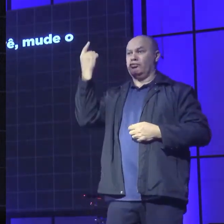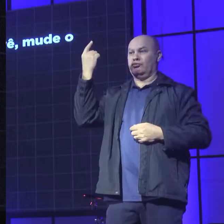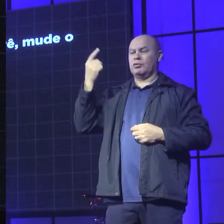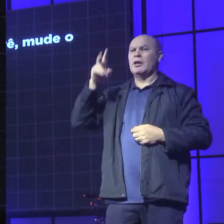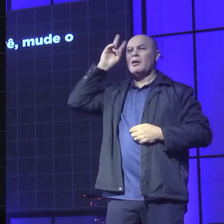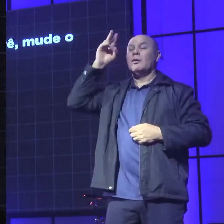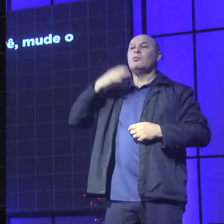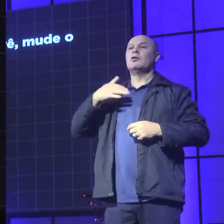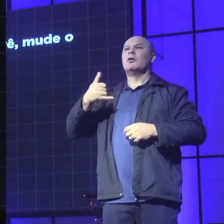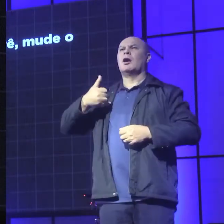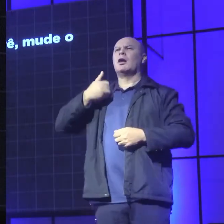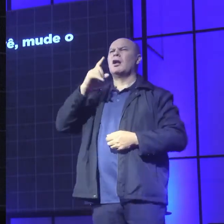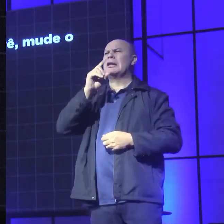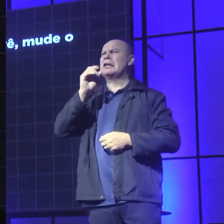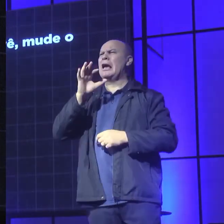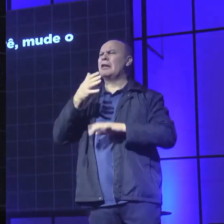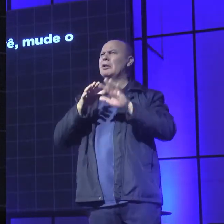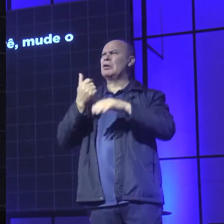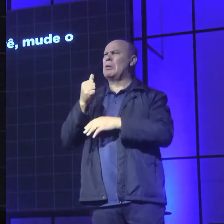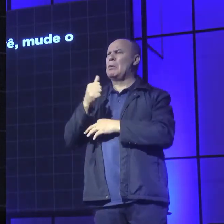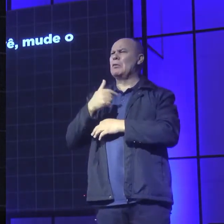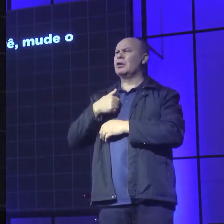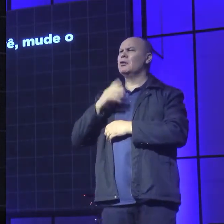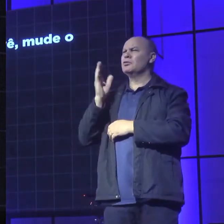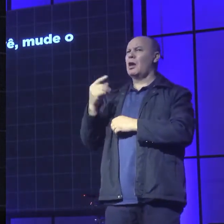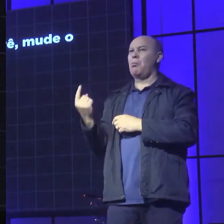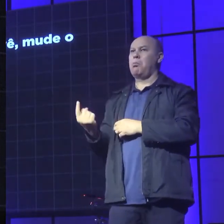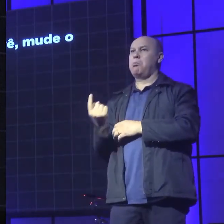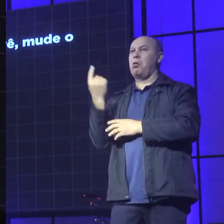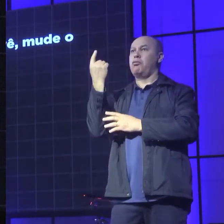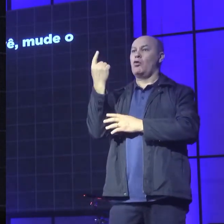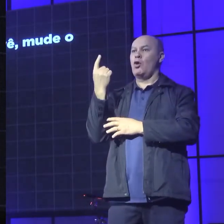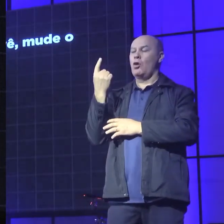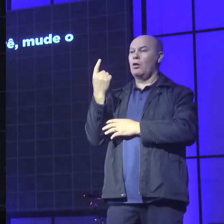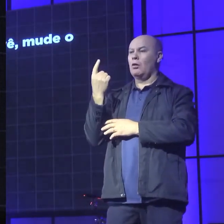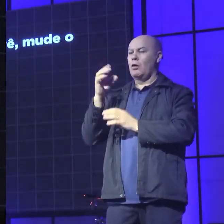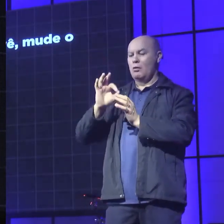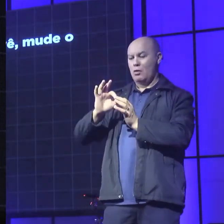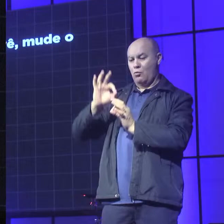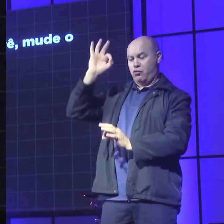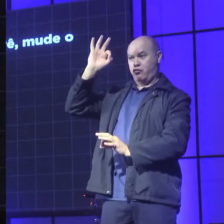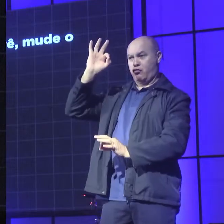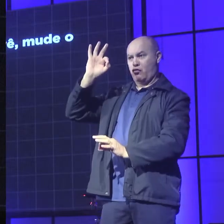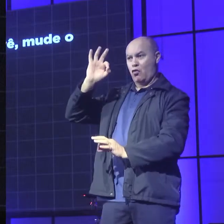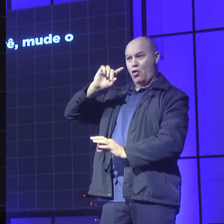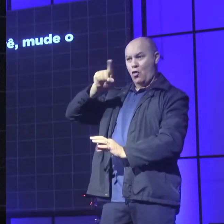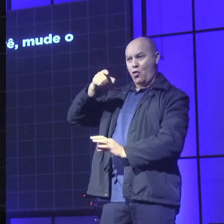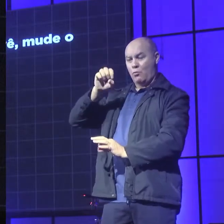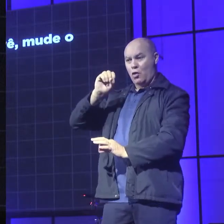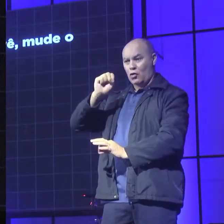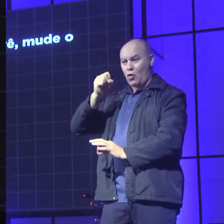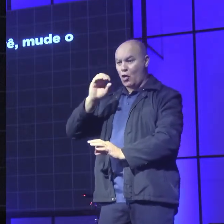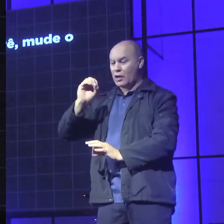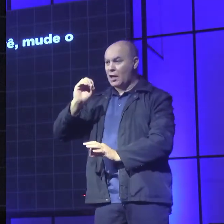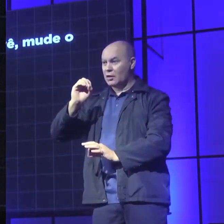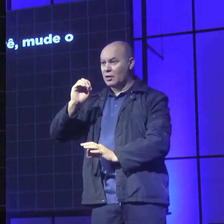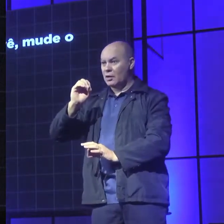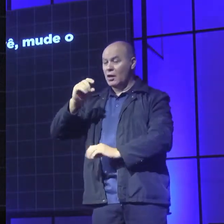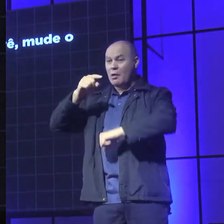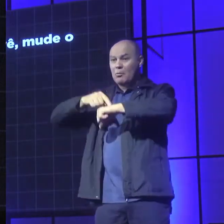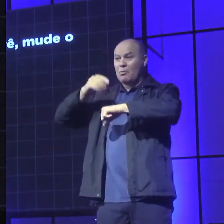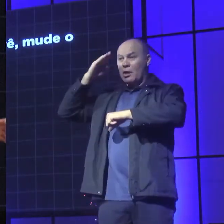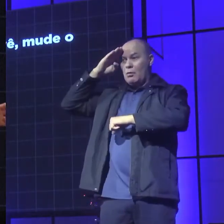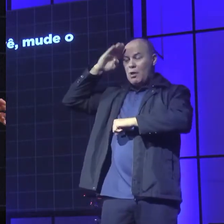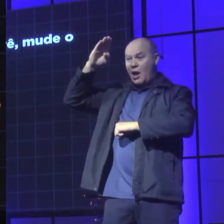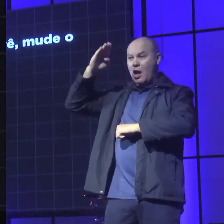10 anos, 11 anos, eu já tinha acho que 1,80 m, lá sei eu. Quando eu me alistei com 17 anos, eu tinha 2,2 m já.